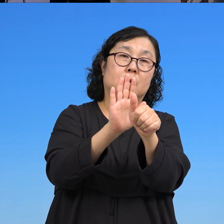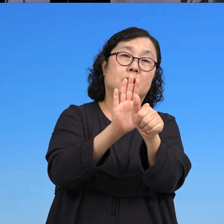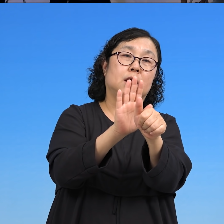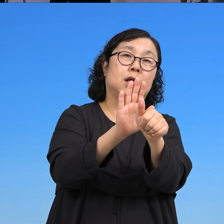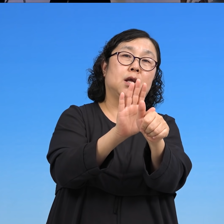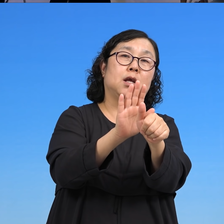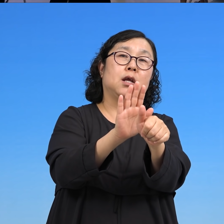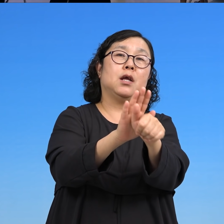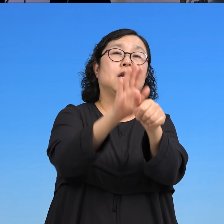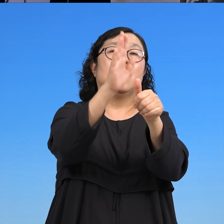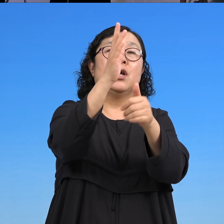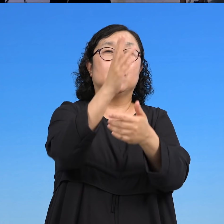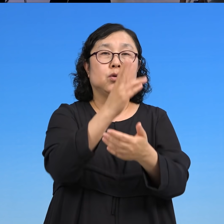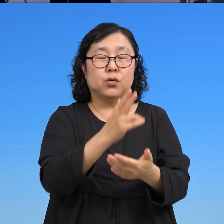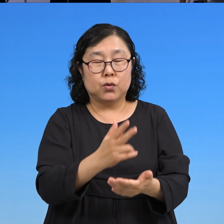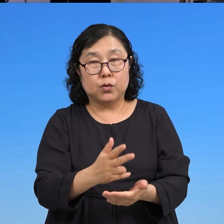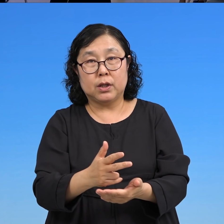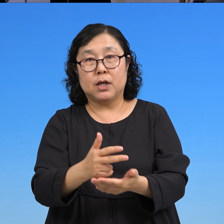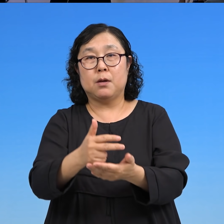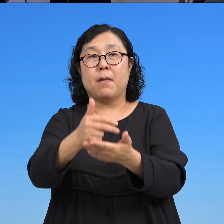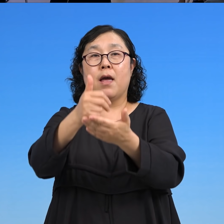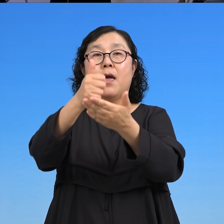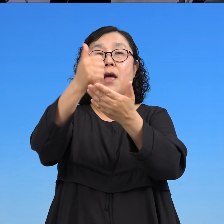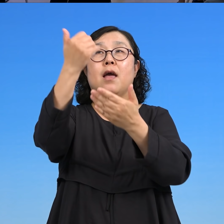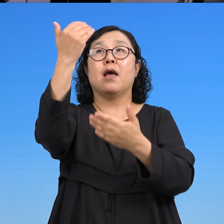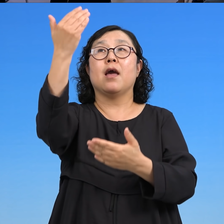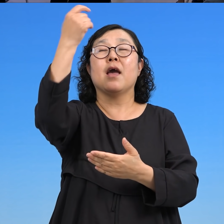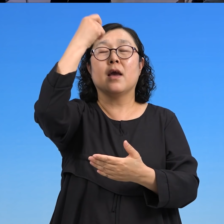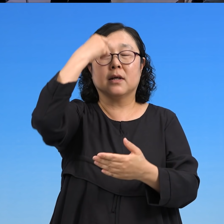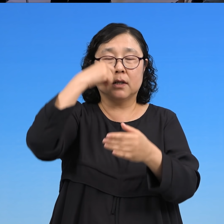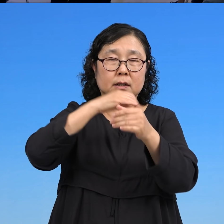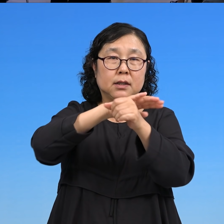주님의 그 자비로운 손길